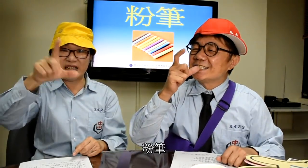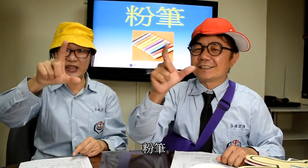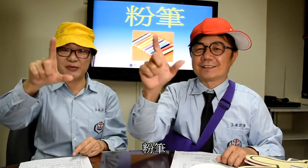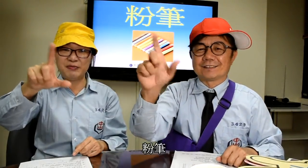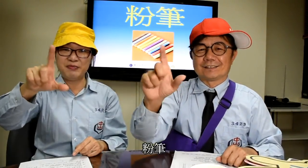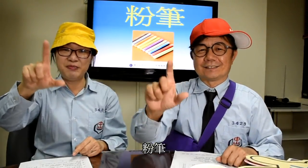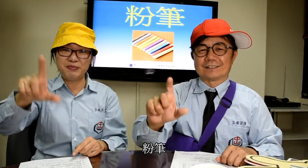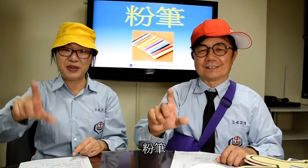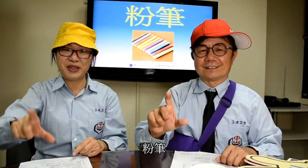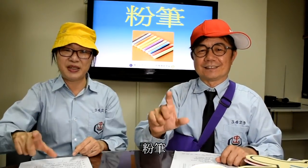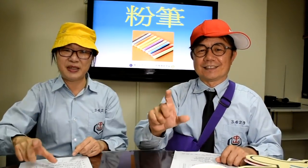粉笔，